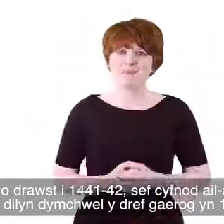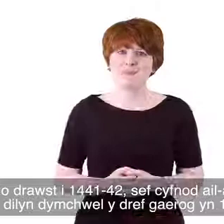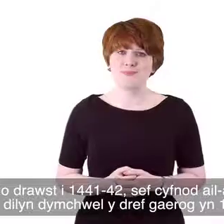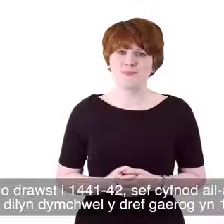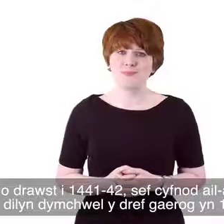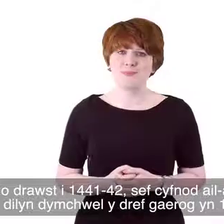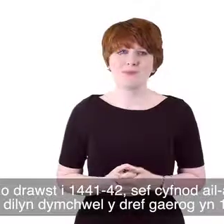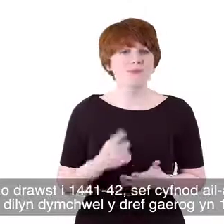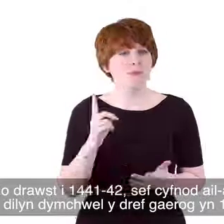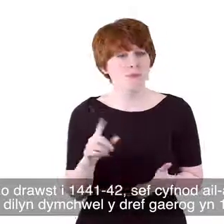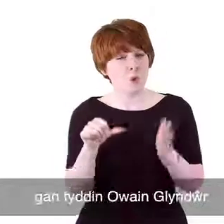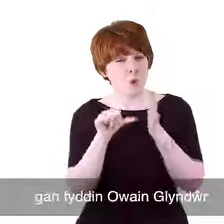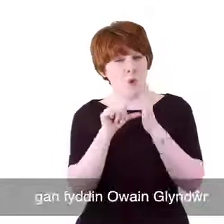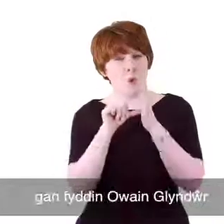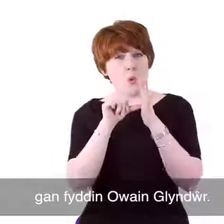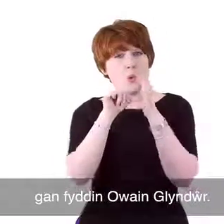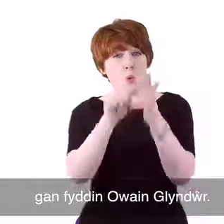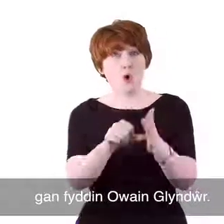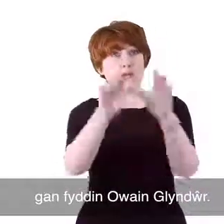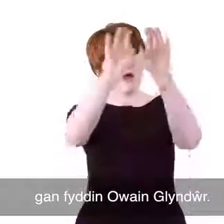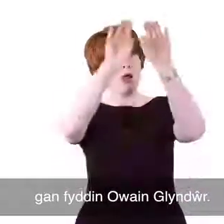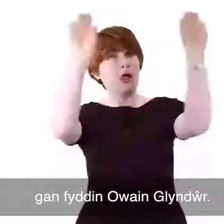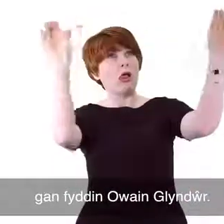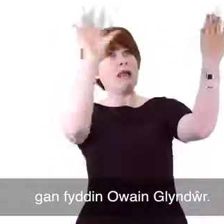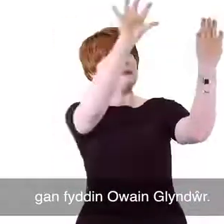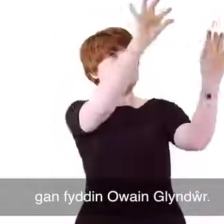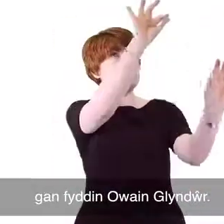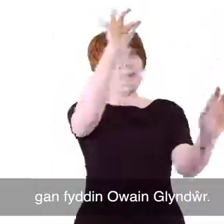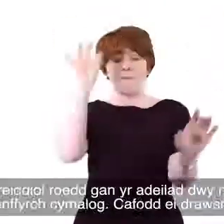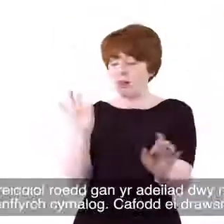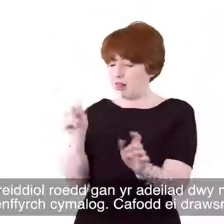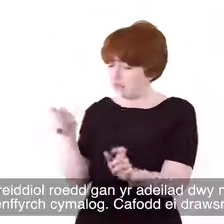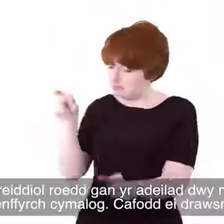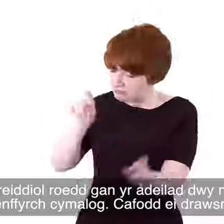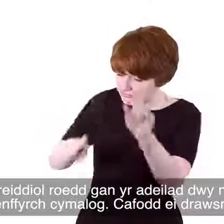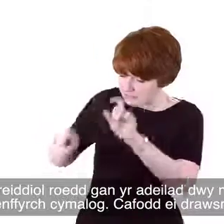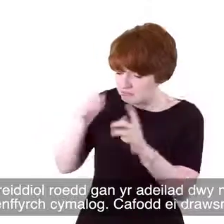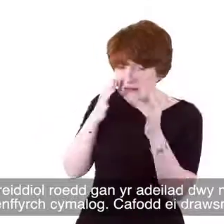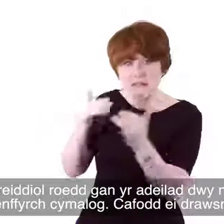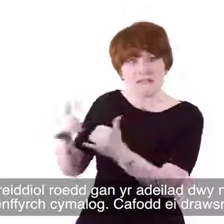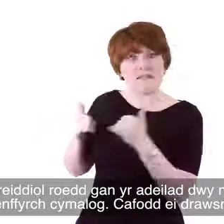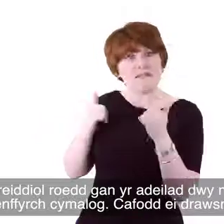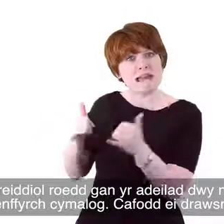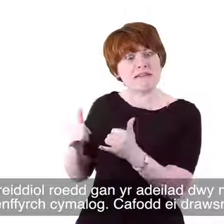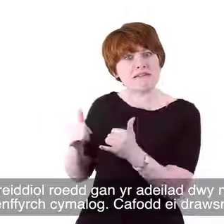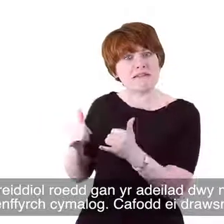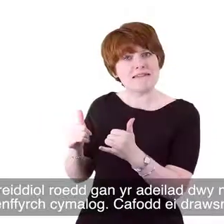yn 1411 gan fyddin y Waenglyn Dŵr. Yn wreiddiol, roedd gan yr adeilad dwy neuadd